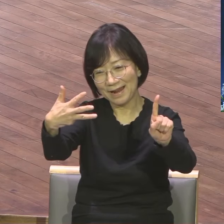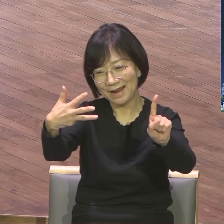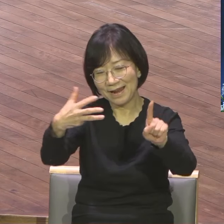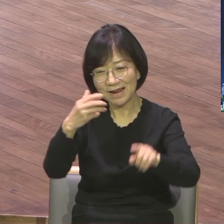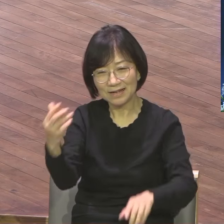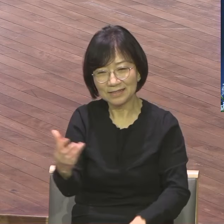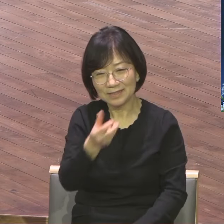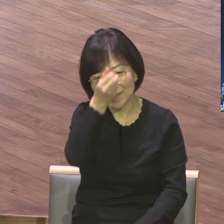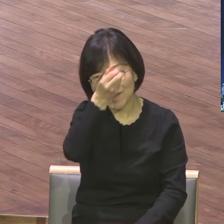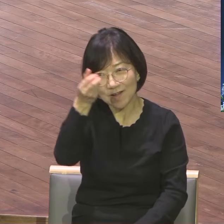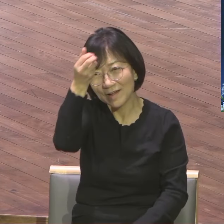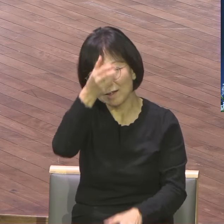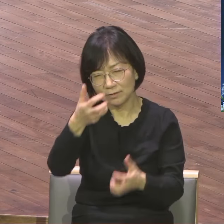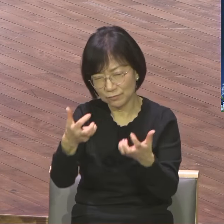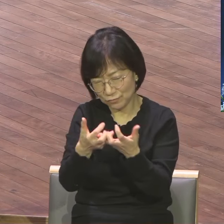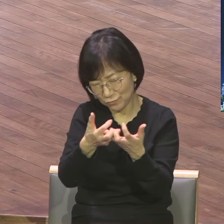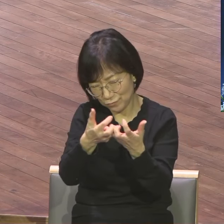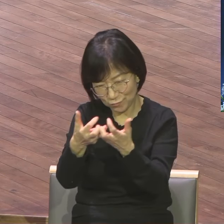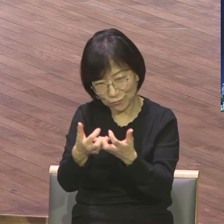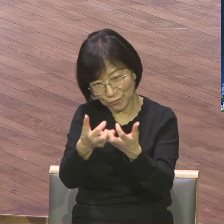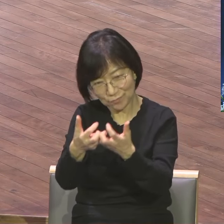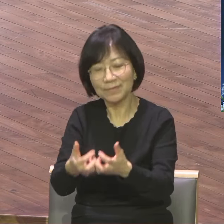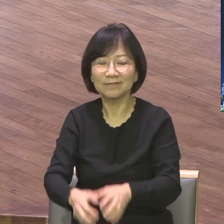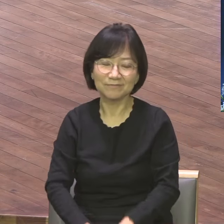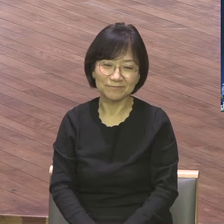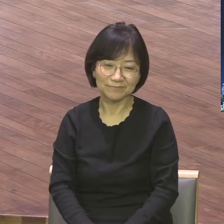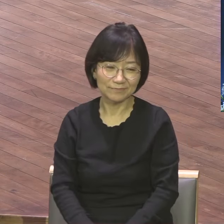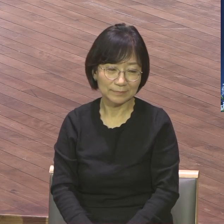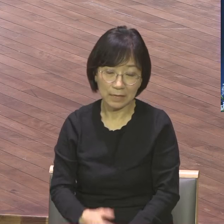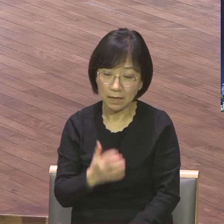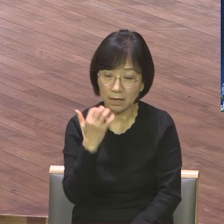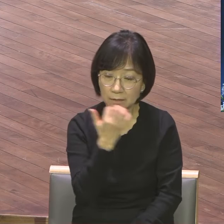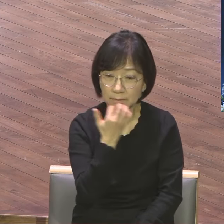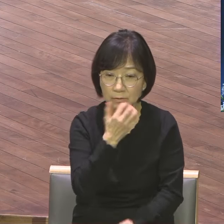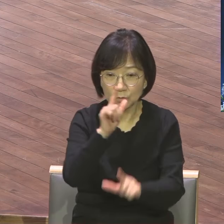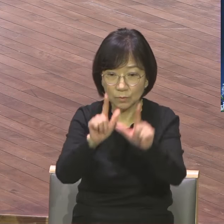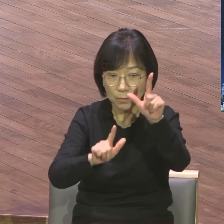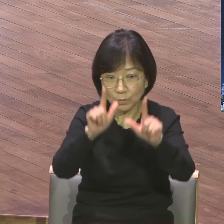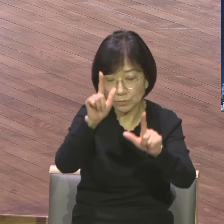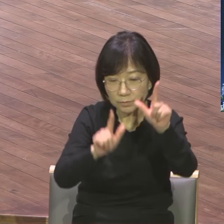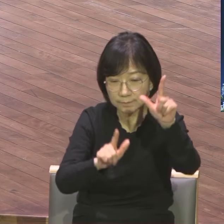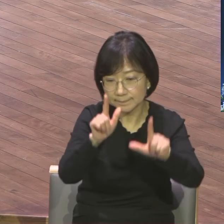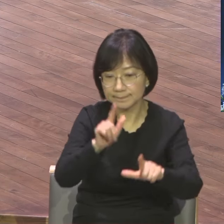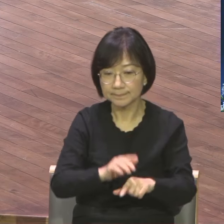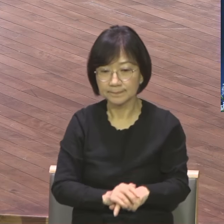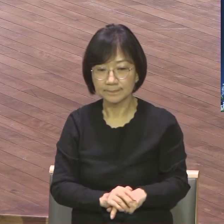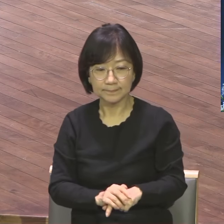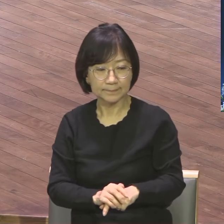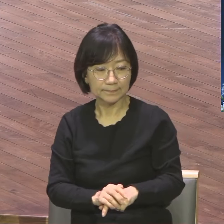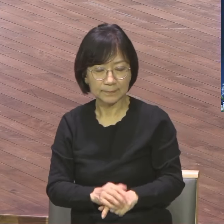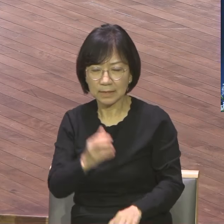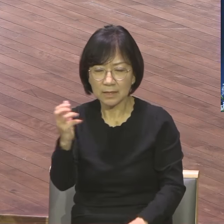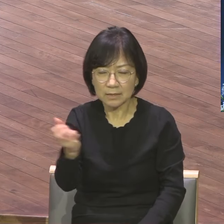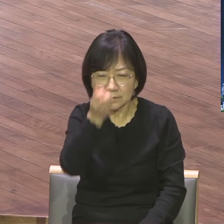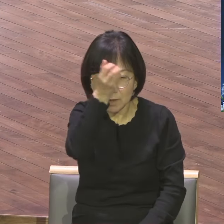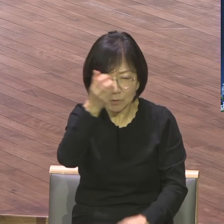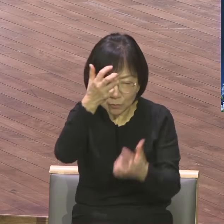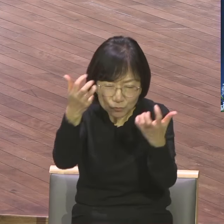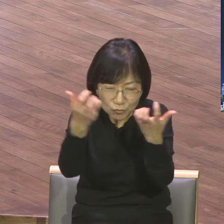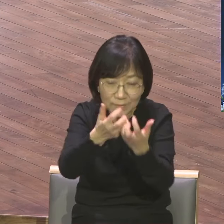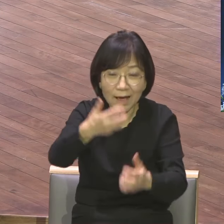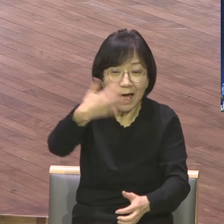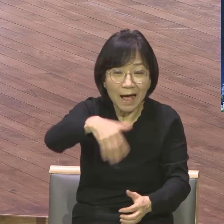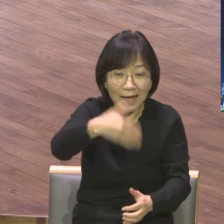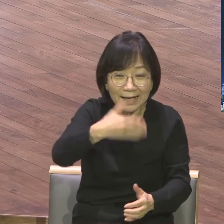여러분, 성령 충만 받은 그들의 모습을 보십시오. 베드로를 보십시오. 성령 충만 받기 전에 베드로는